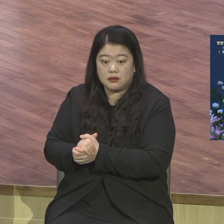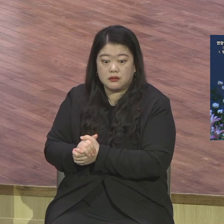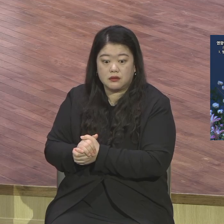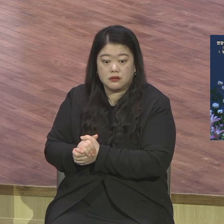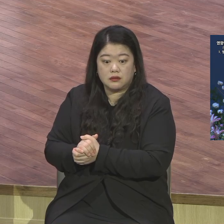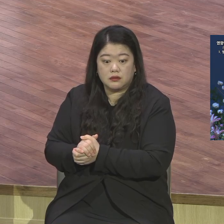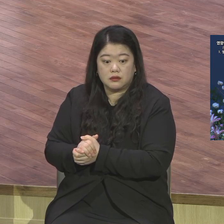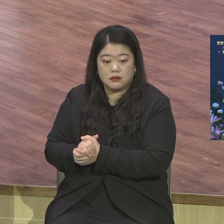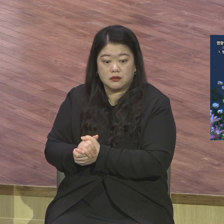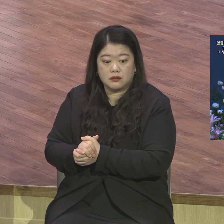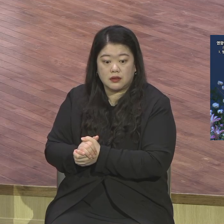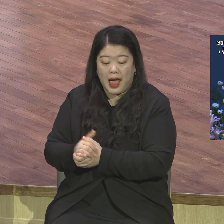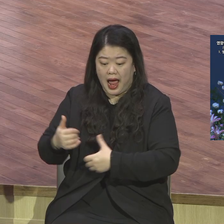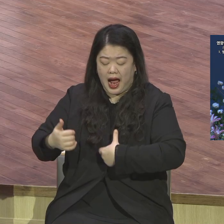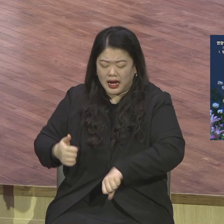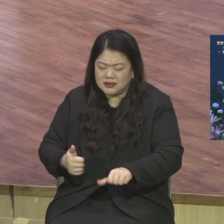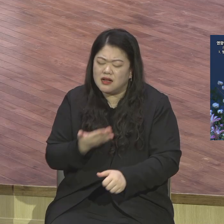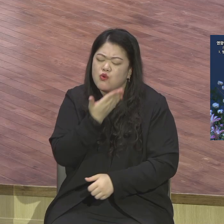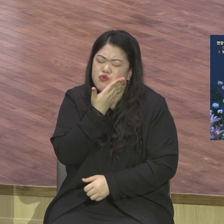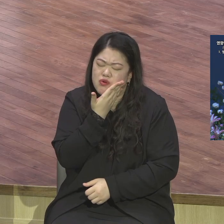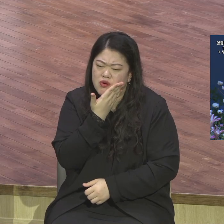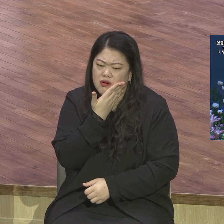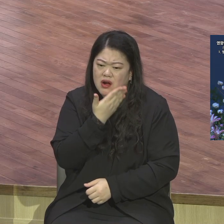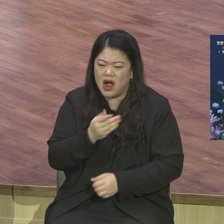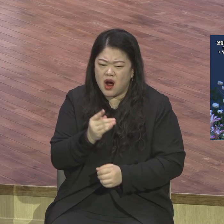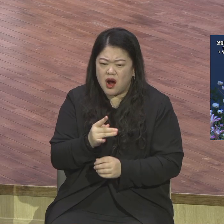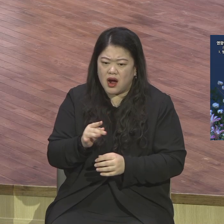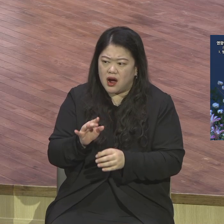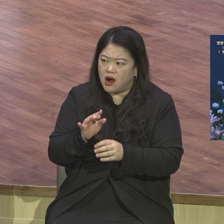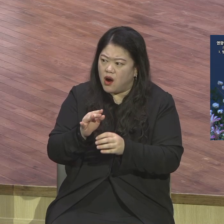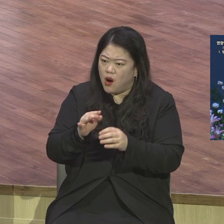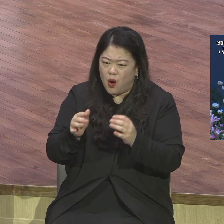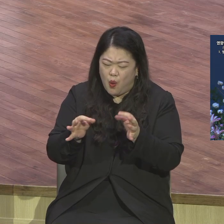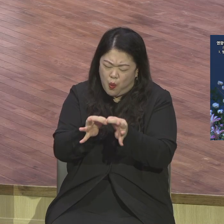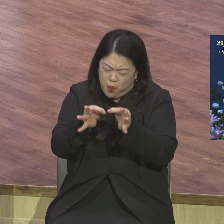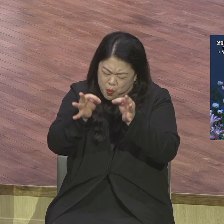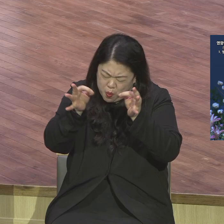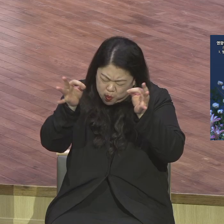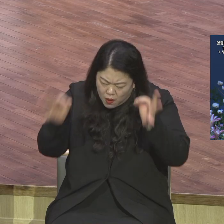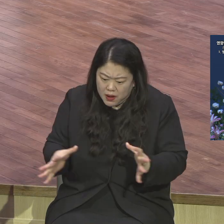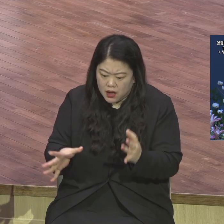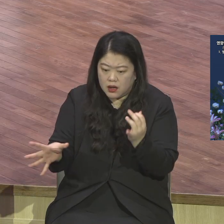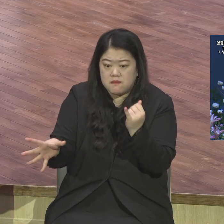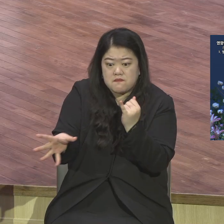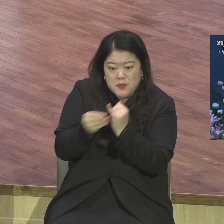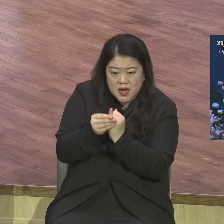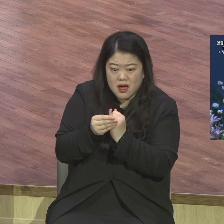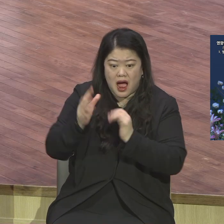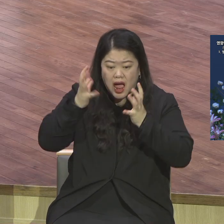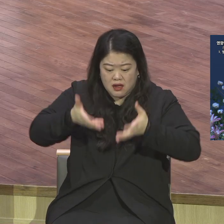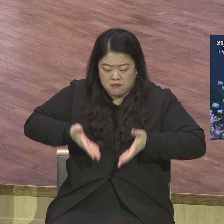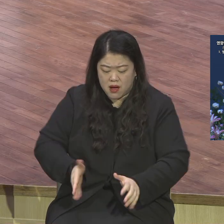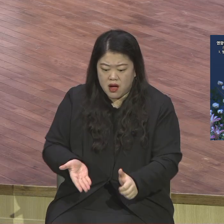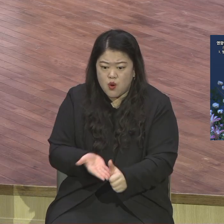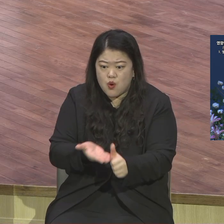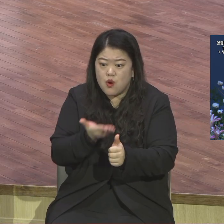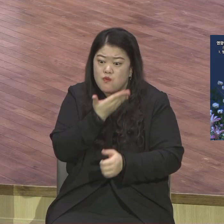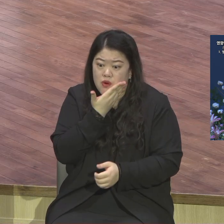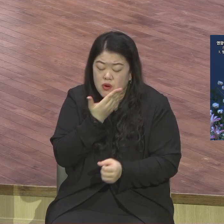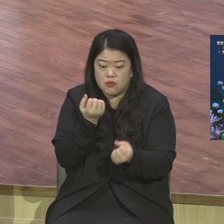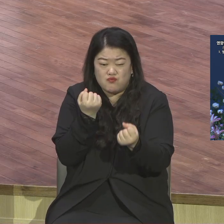아니냐. 15장의 그 의로의 믿음이 22장의 행함으로 증명된 거